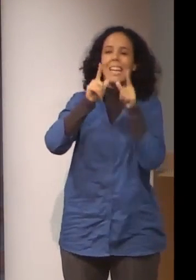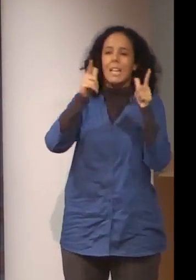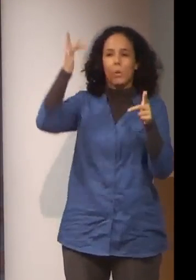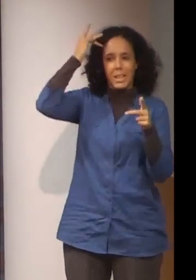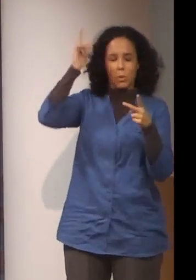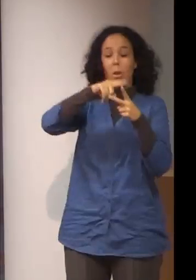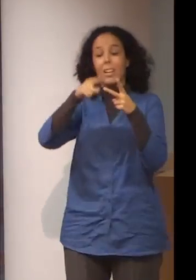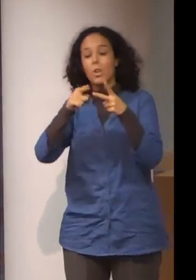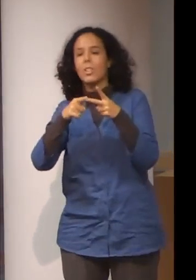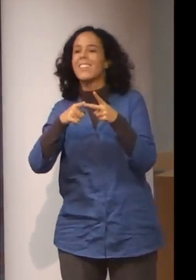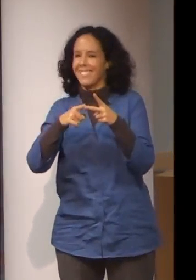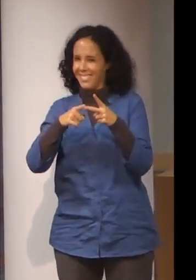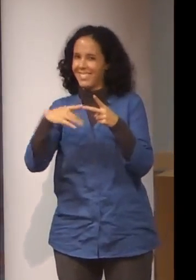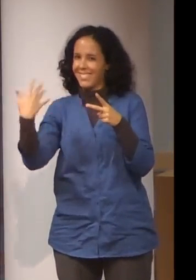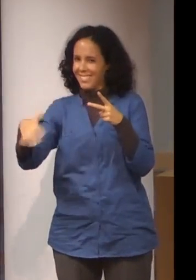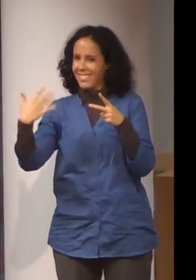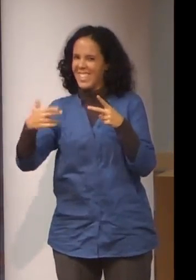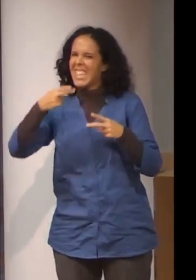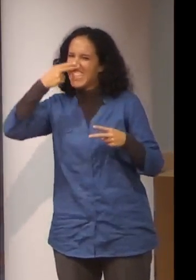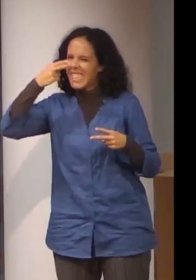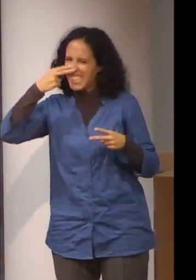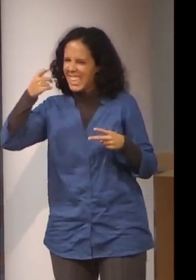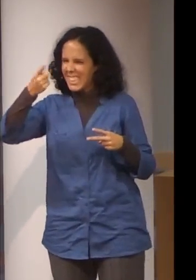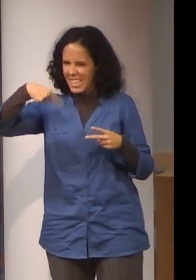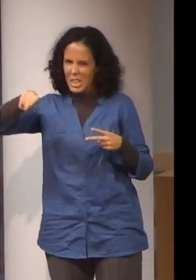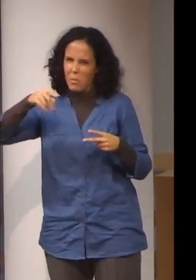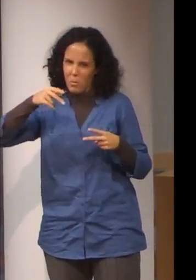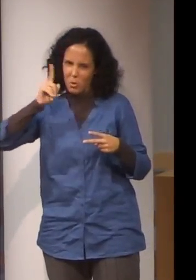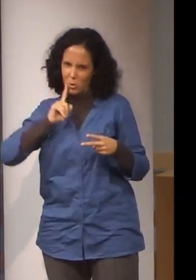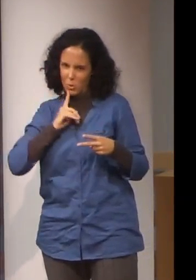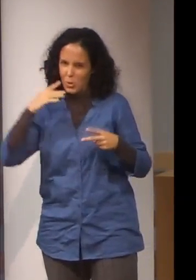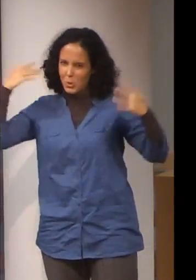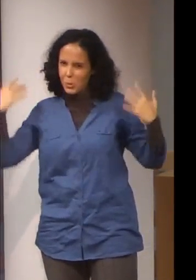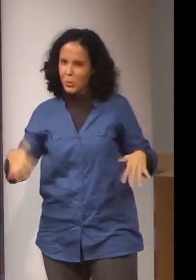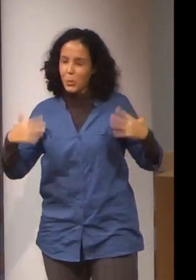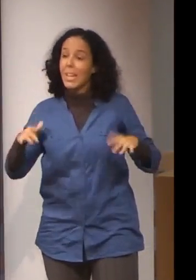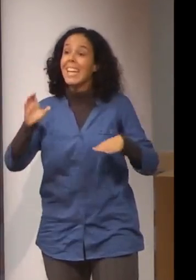impartía esta asignatura y otra muy interesante,